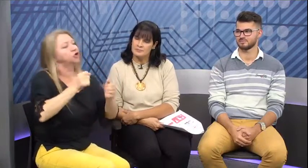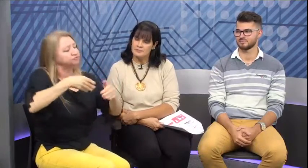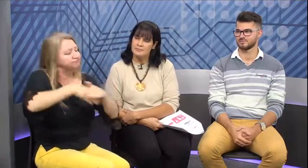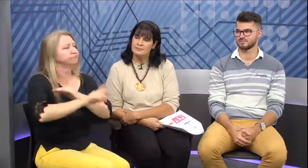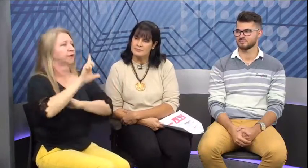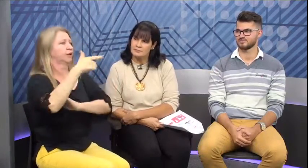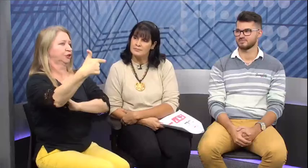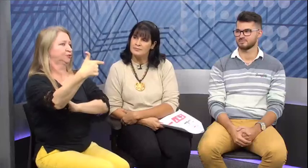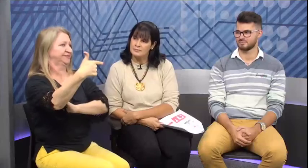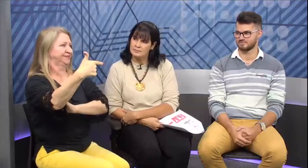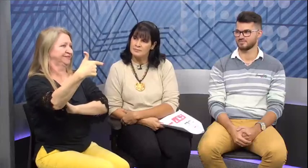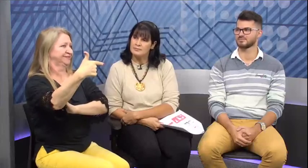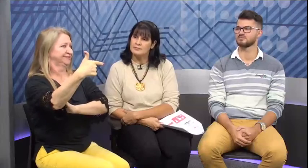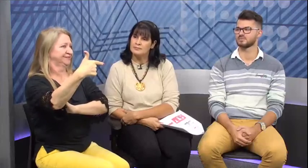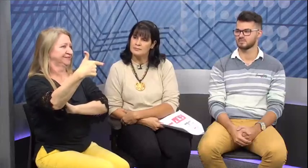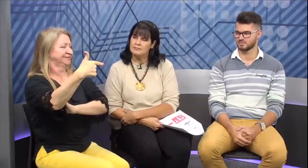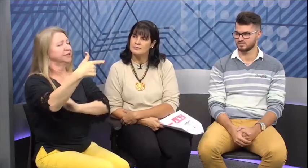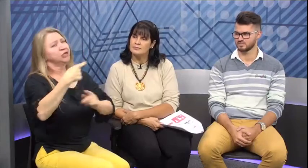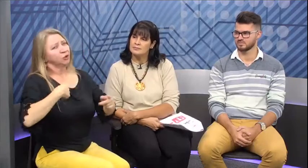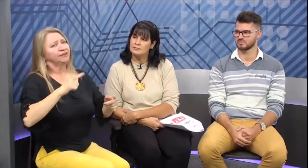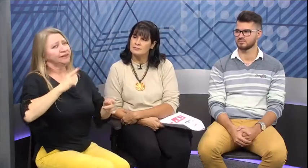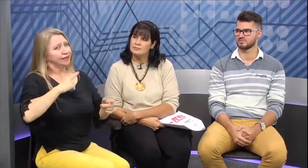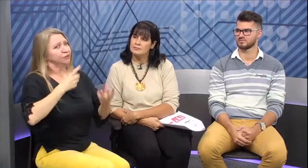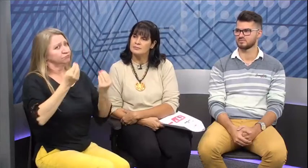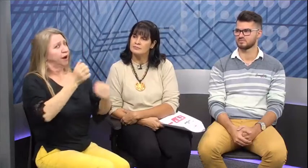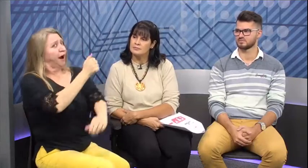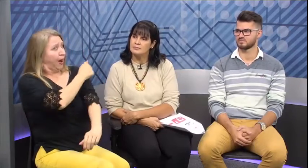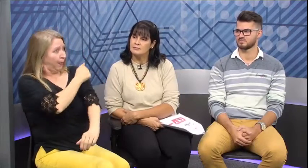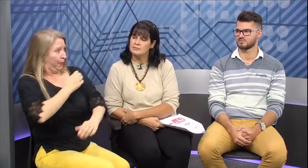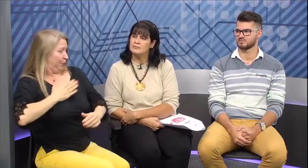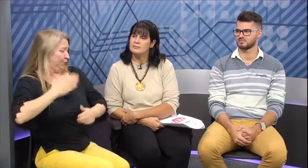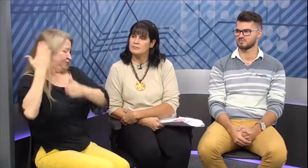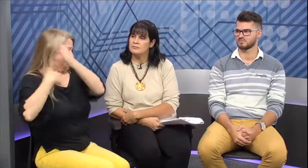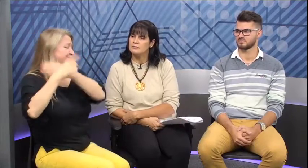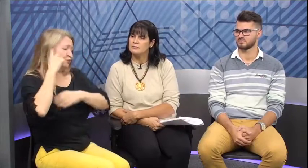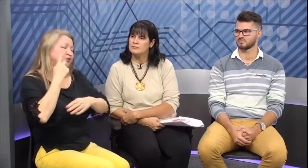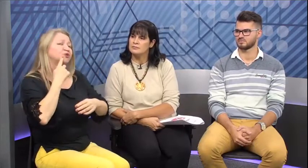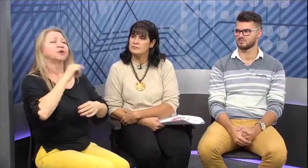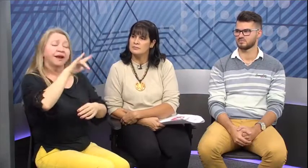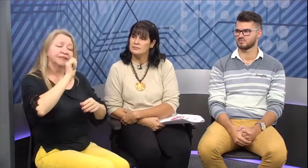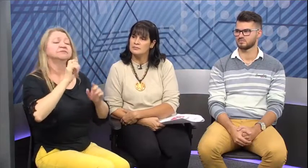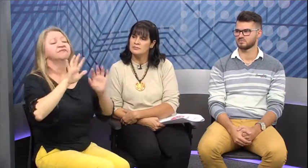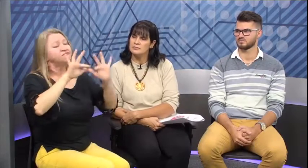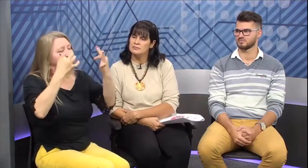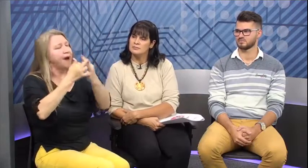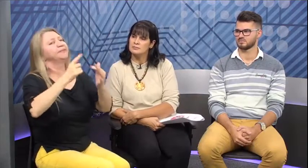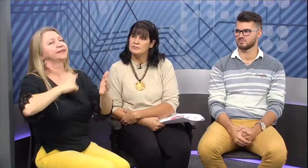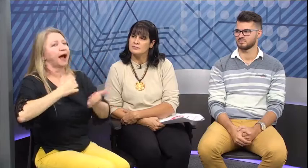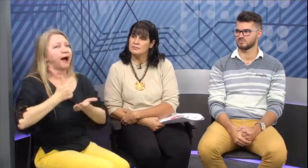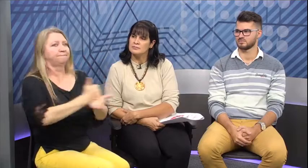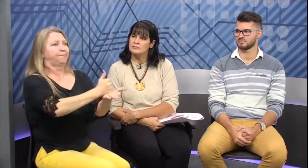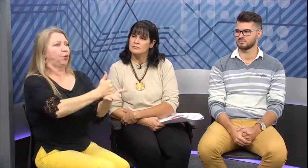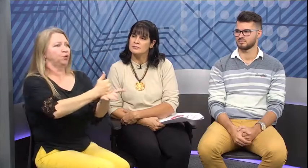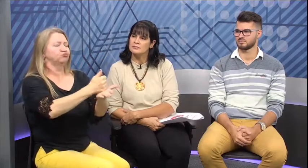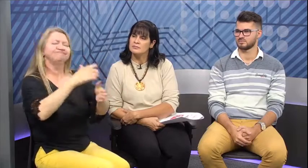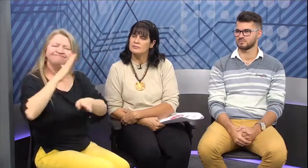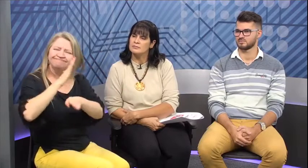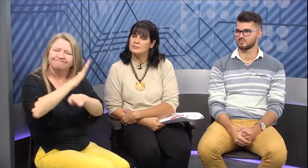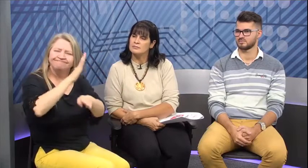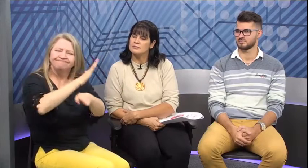Libras, ela pode se deliciar e aprender, nesse sentido, também a língua portuguesa. Eu me lembro que os meus alunos, né, na escola, a